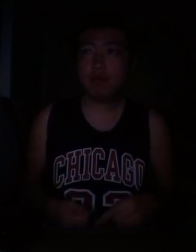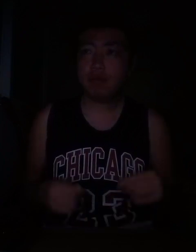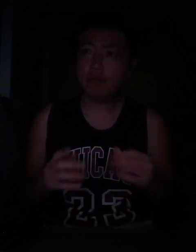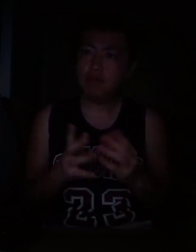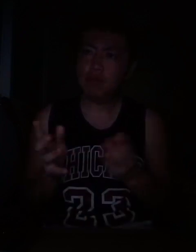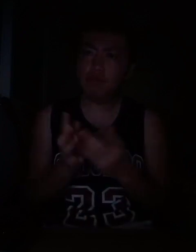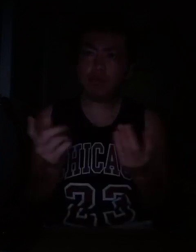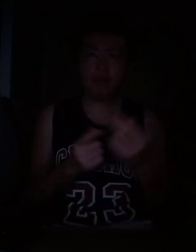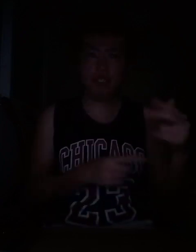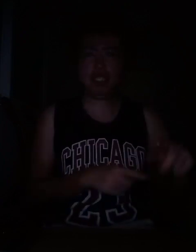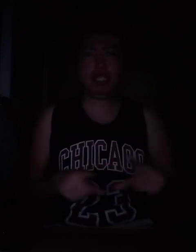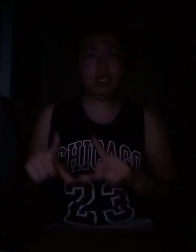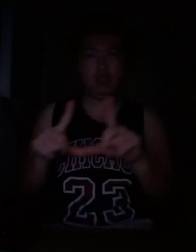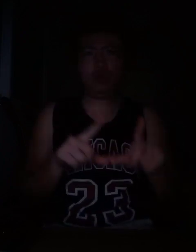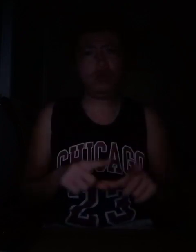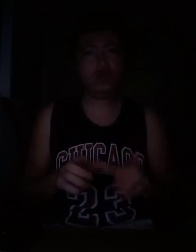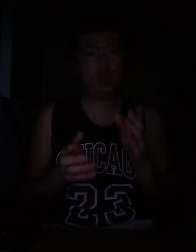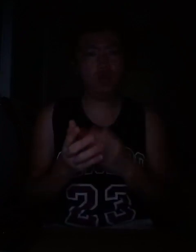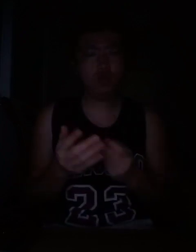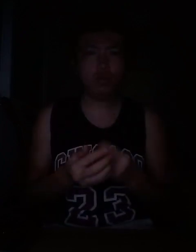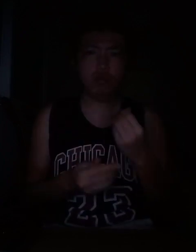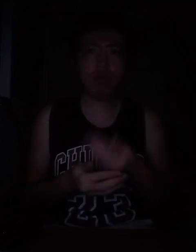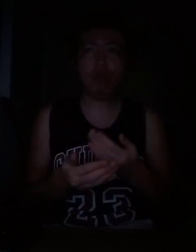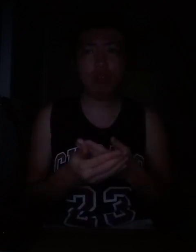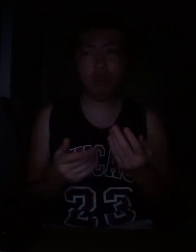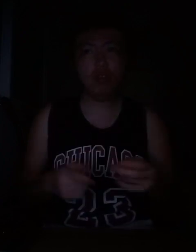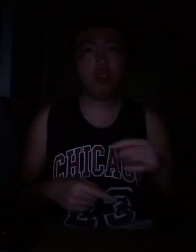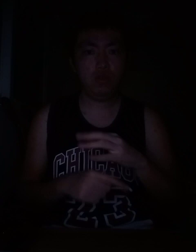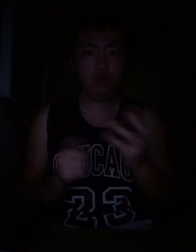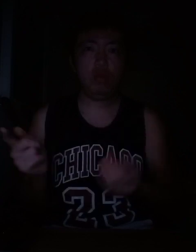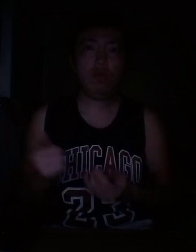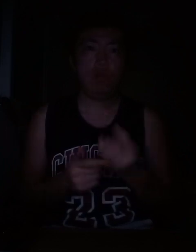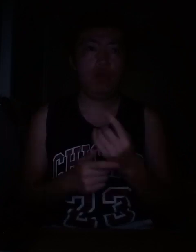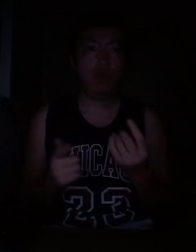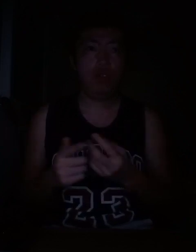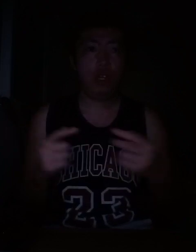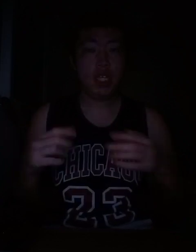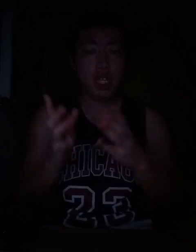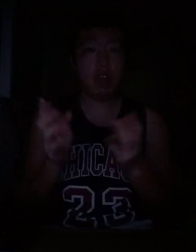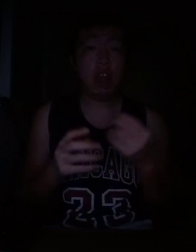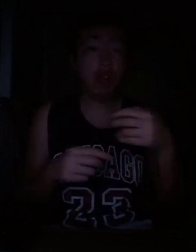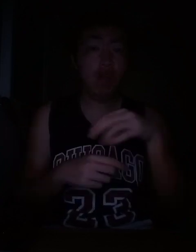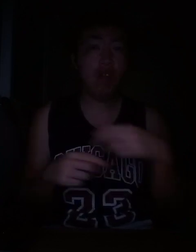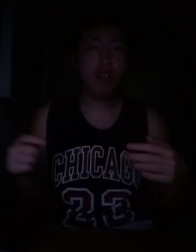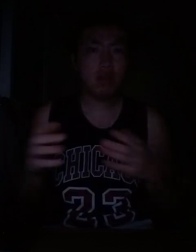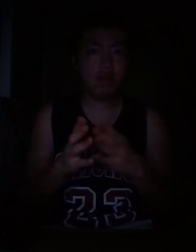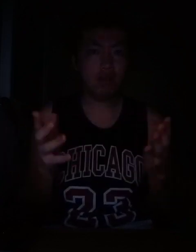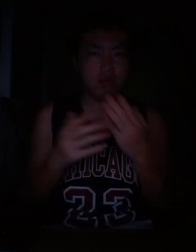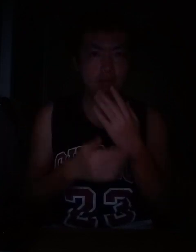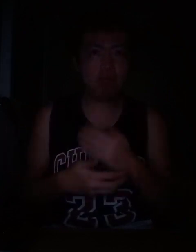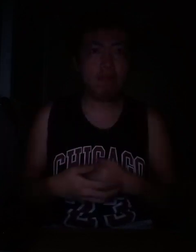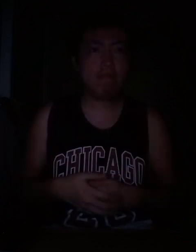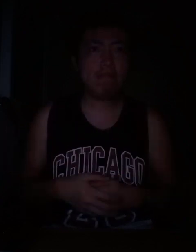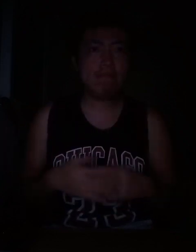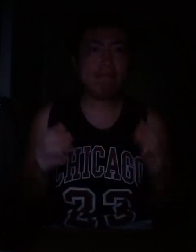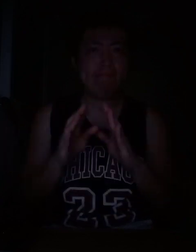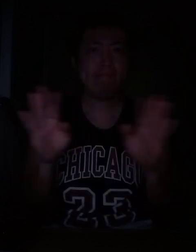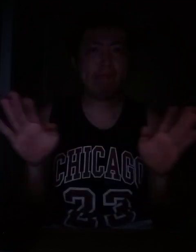명의 스카우트 대원들이 새만금을 떠나 전국에 있는 학교 기숙사와 기업 연수원 등에 입소했습니다. 당국문화체험으로